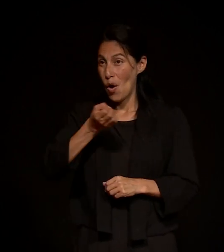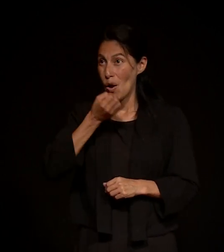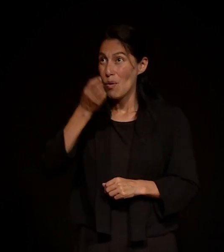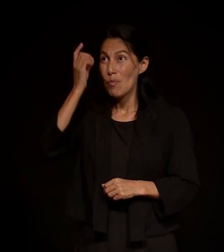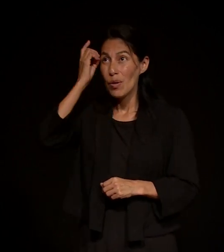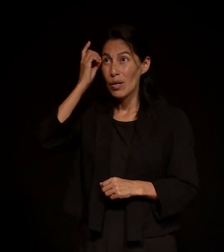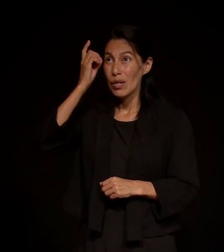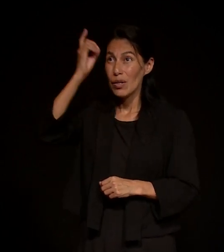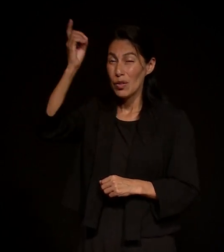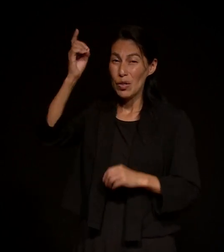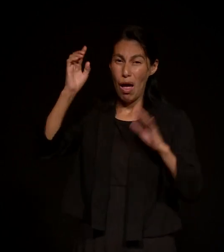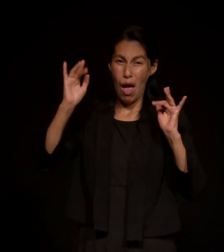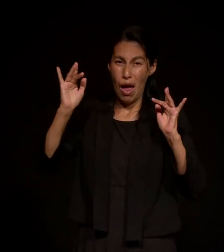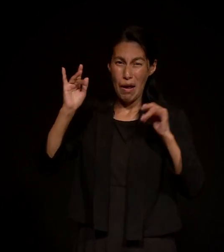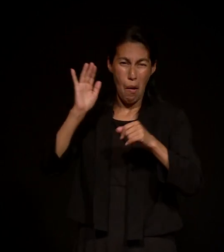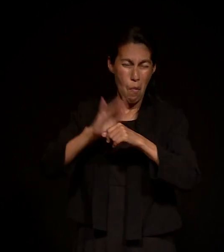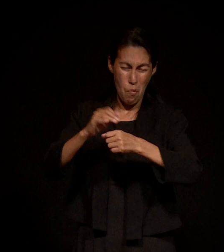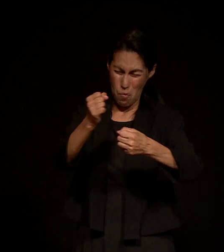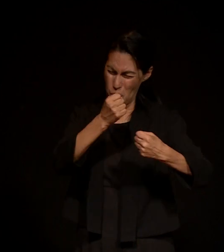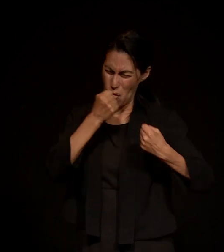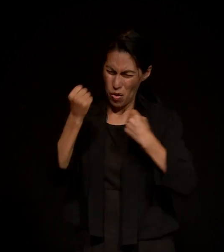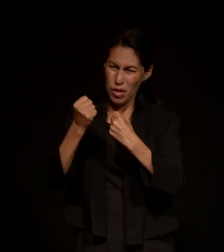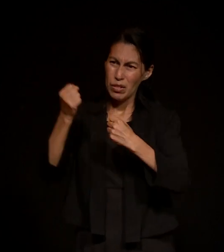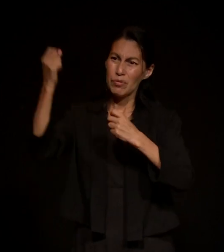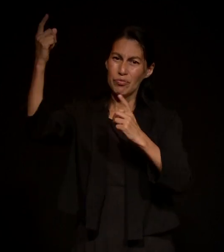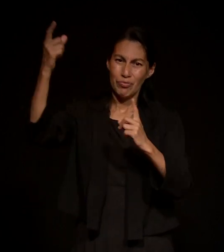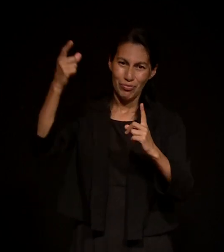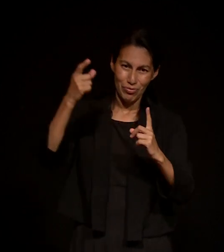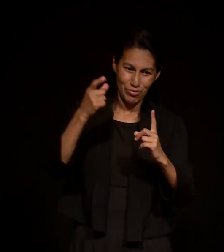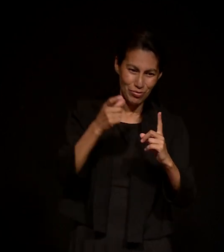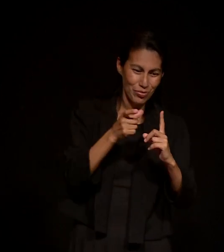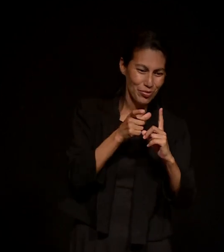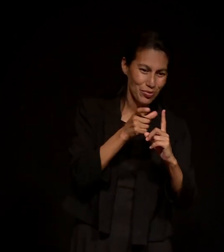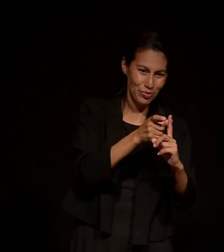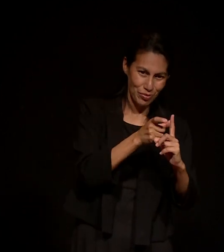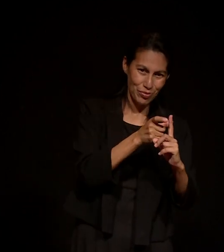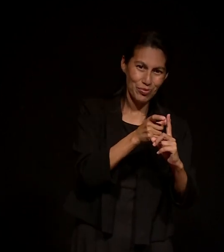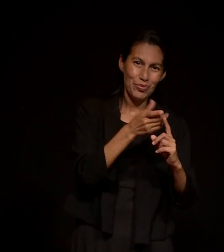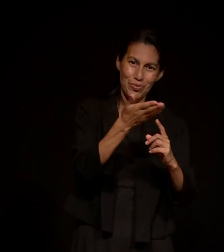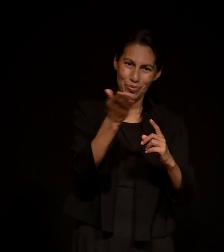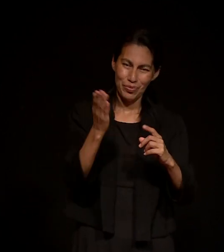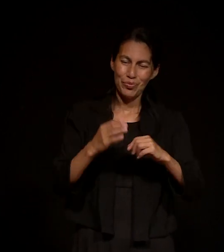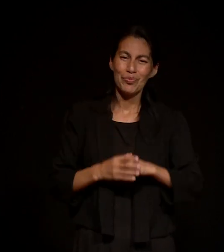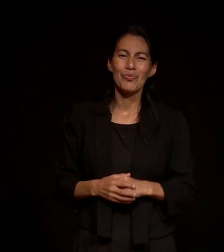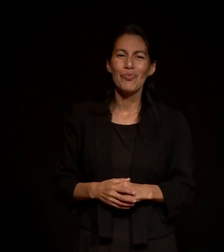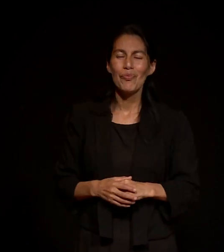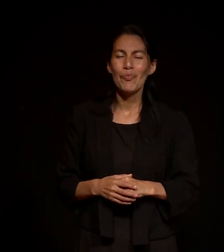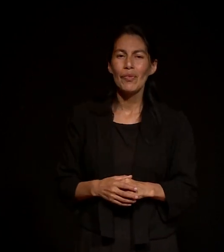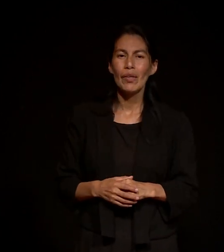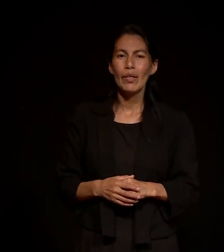Dios envíe el más poderoso ángel para protegerlos. Nayide